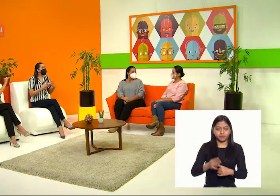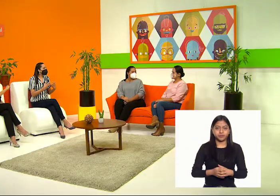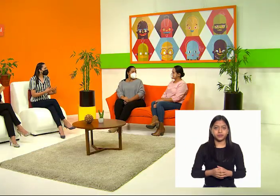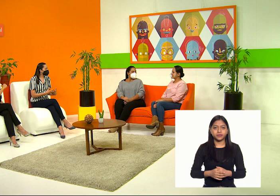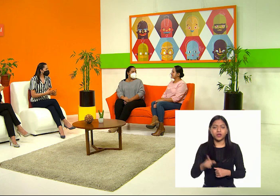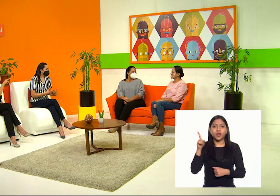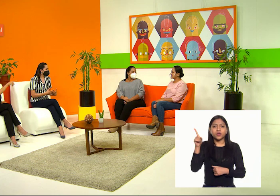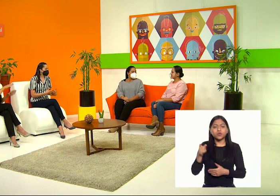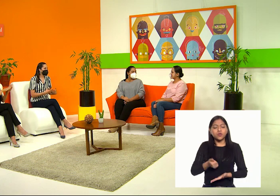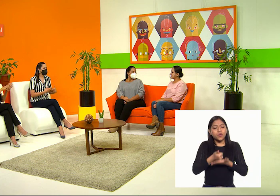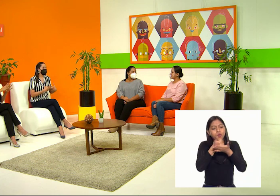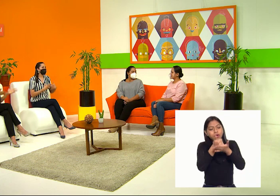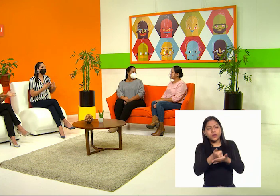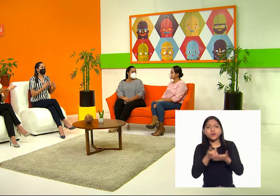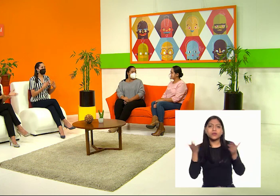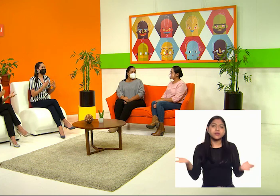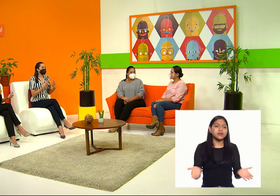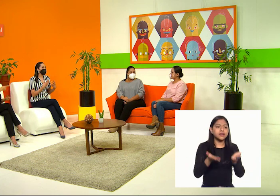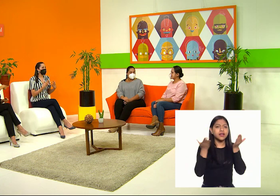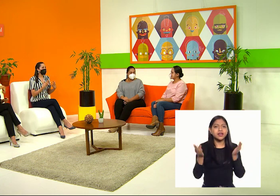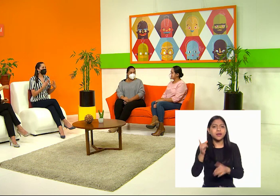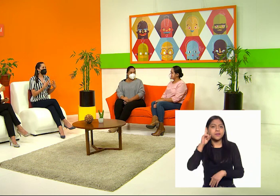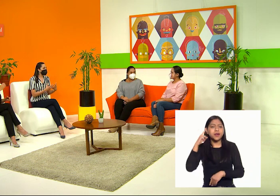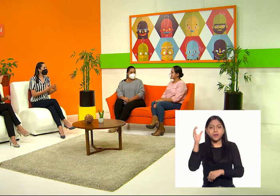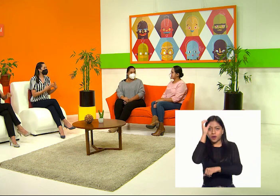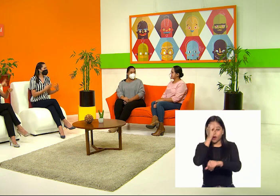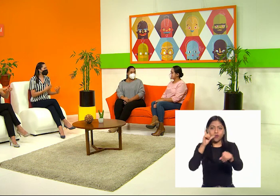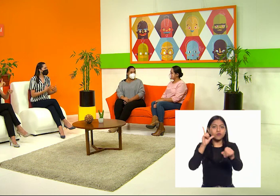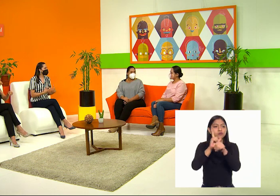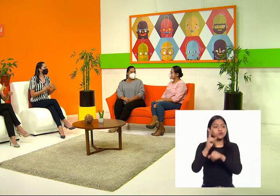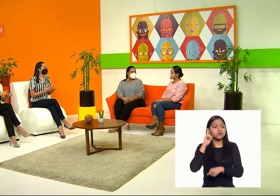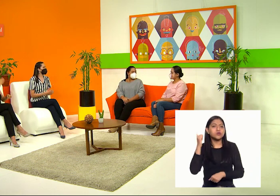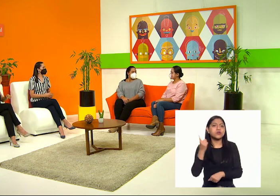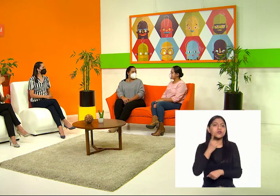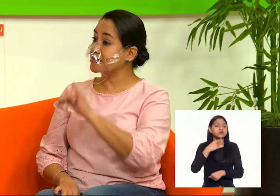has promovido el conocimiento de la cultura sorda al trabajar como instructora?